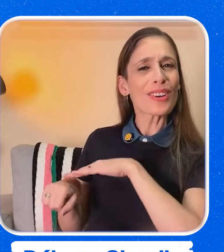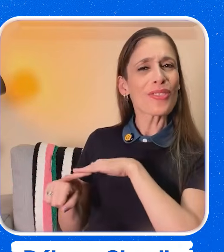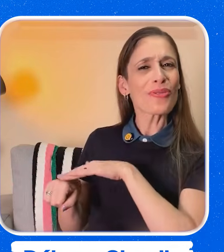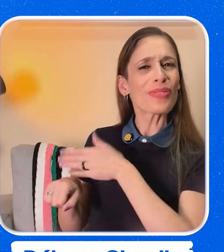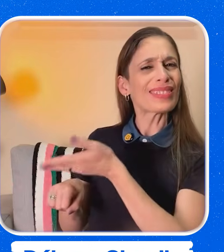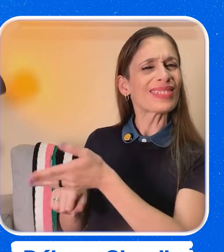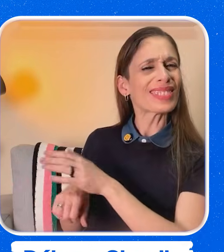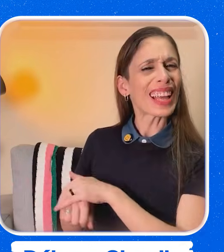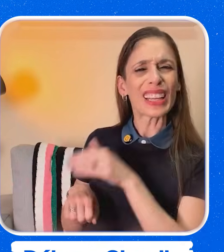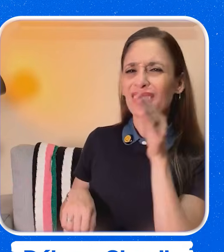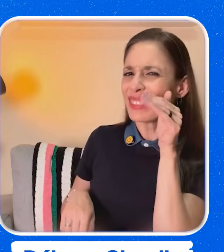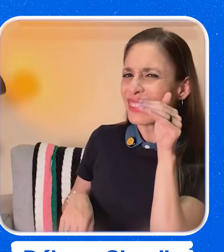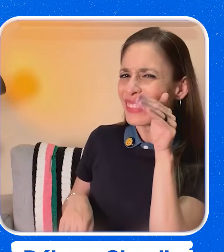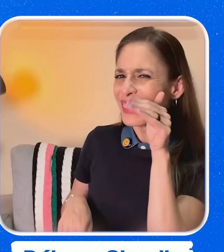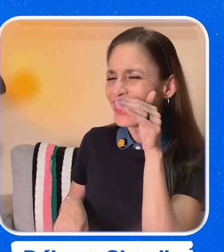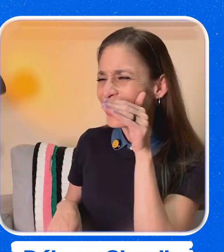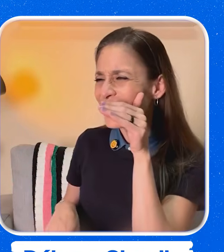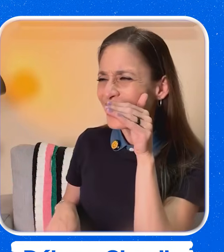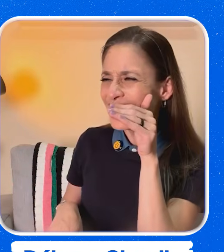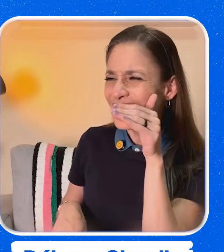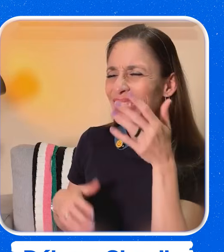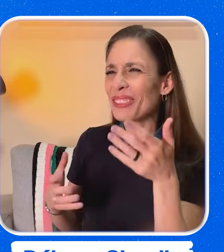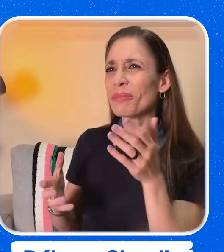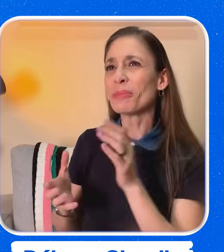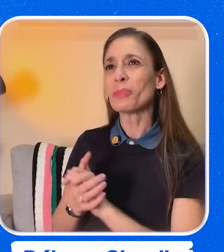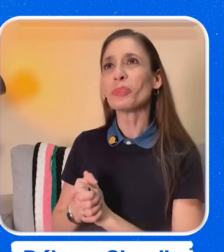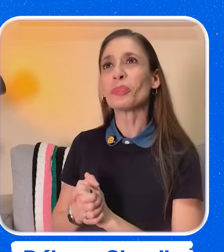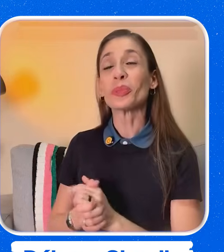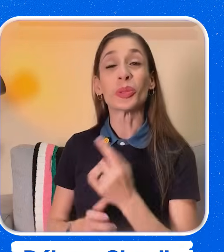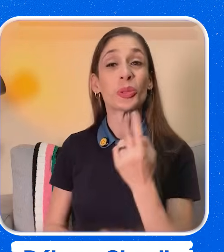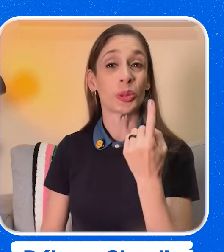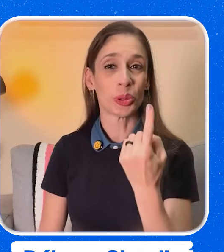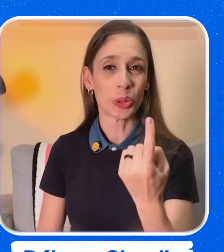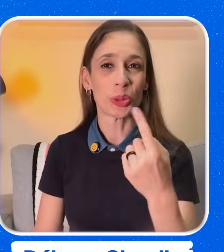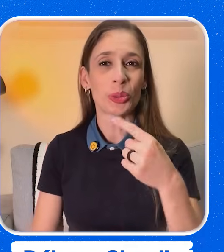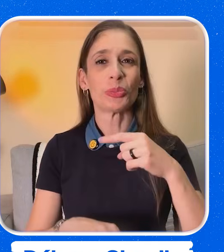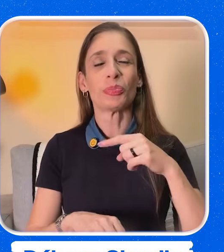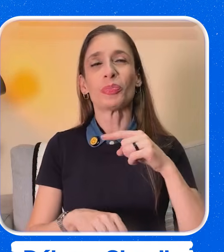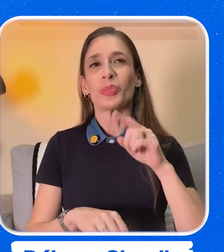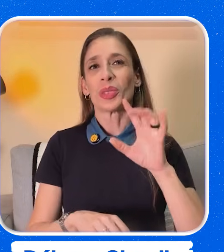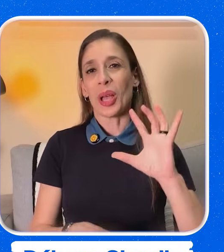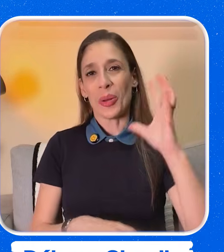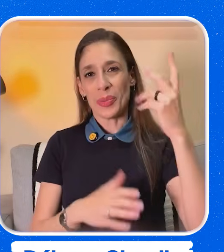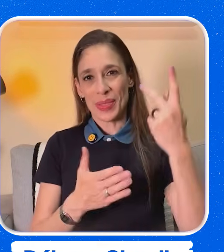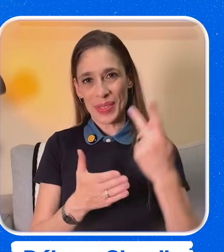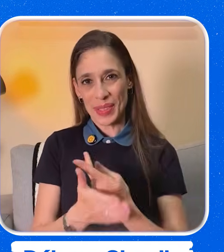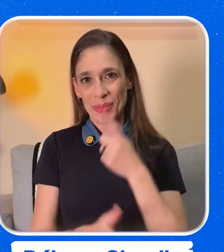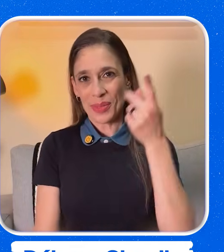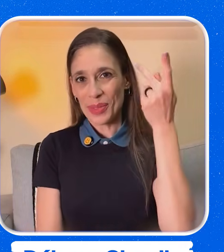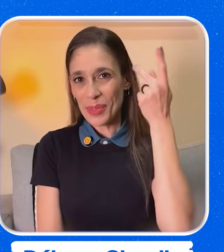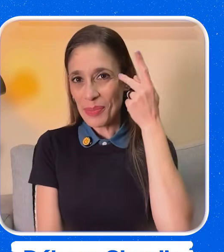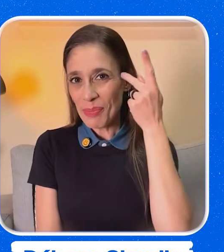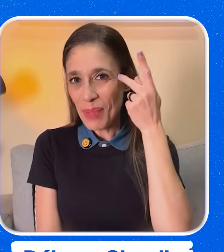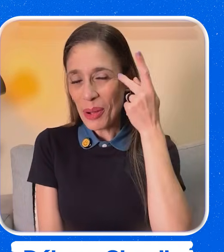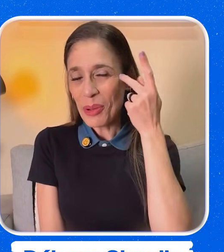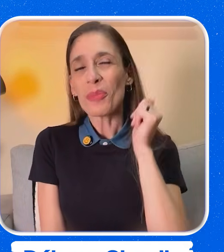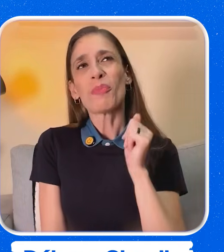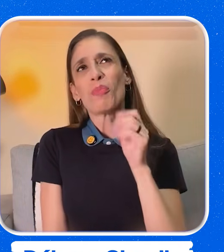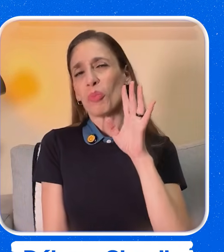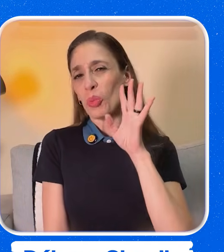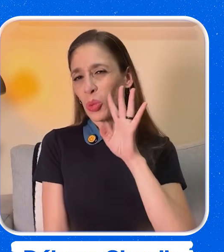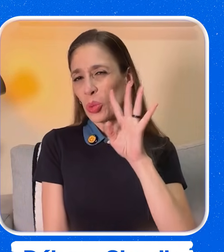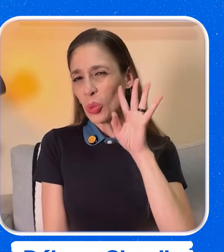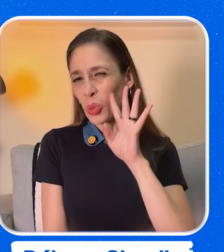tanto dão risada? E teve uma situação também em São Paulo que foi muito legal, que eu estava no estúdio de